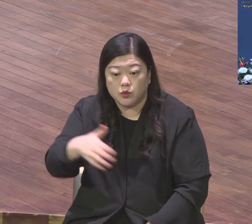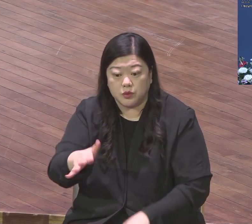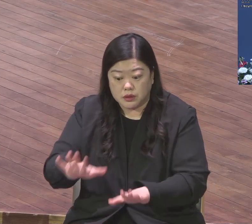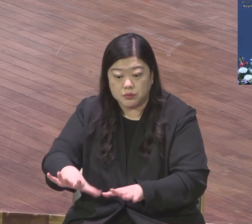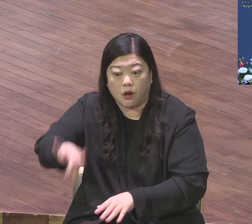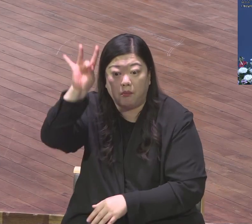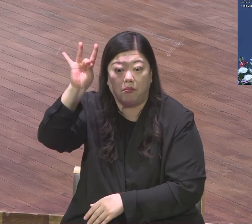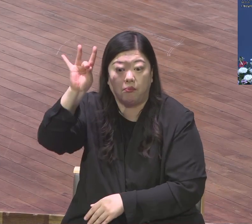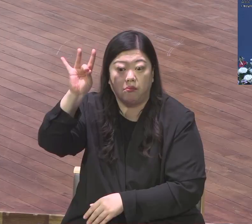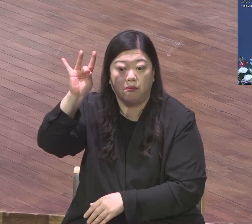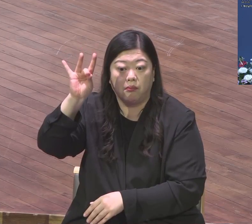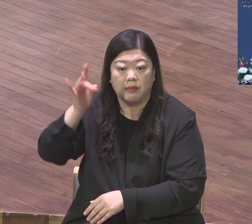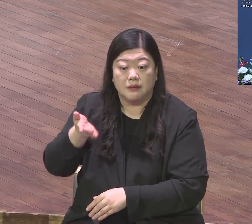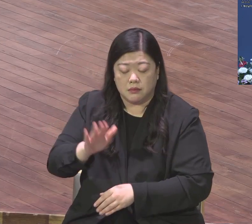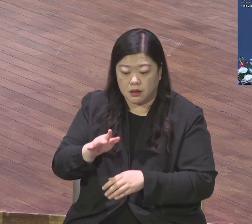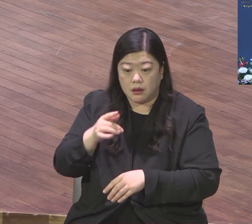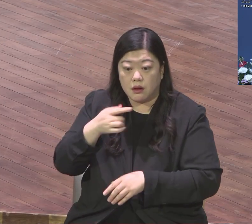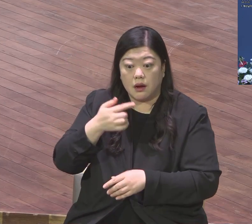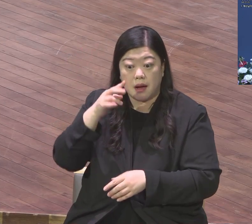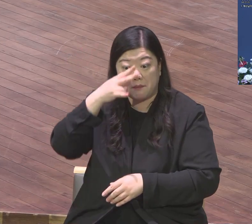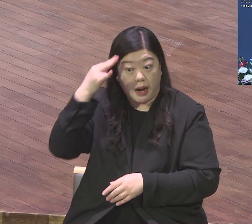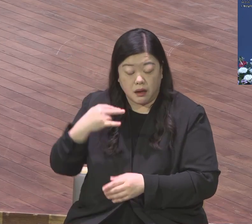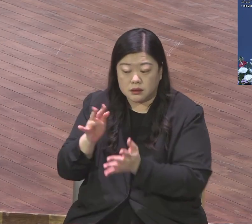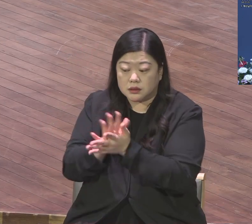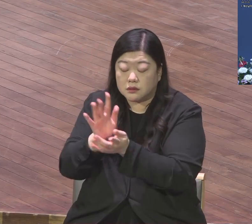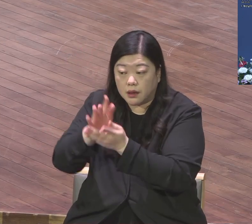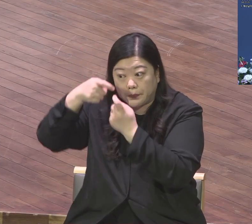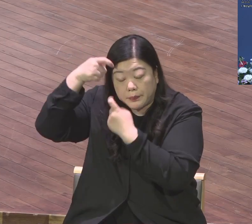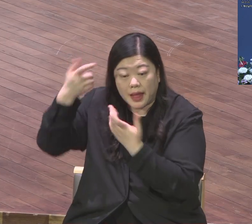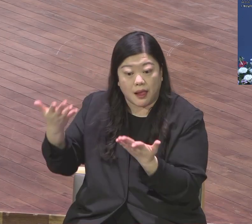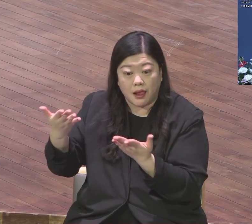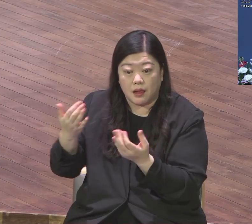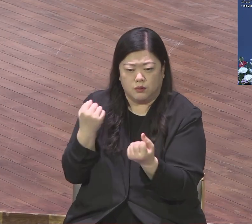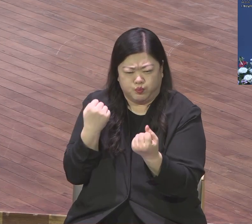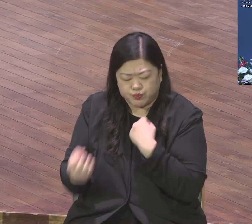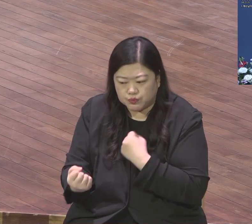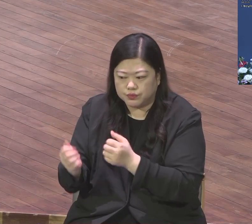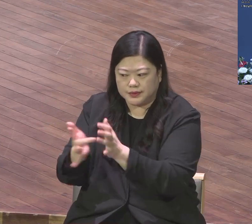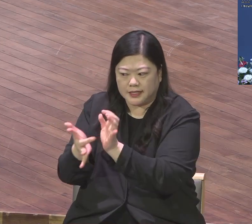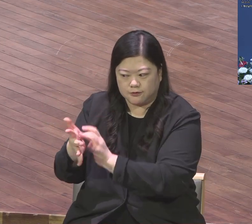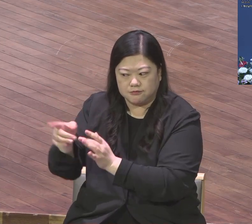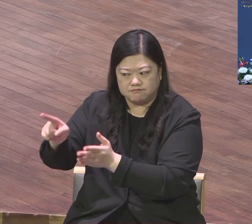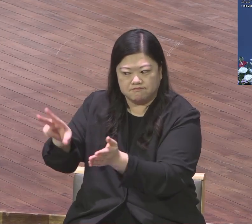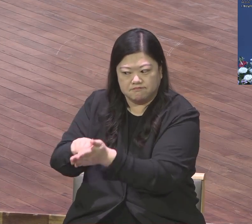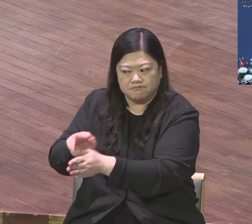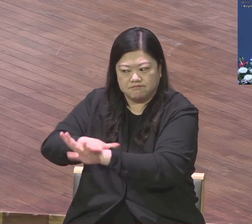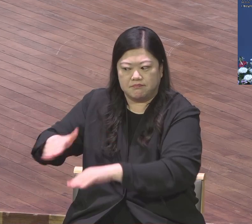이렇게 확실한 믿음이 있었기 때문에 문제 앞에